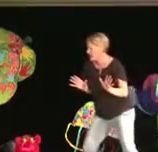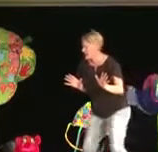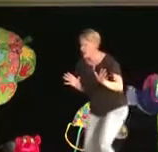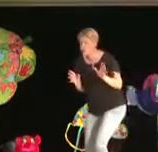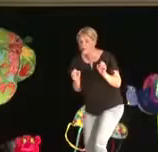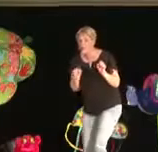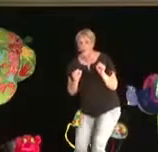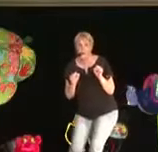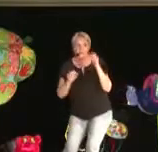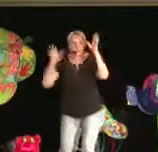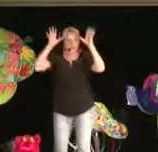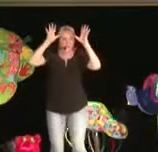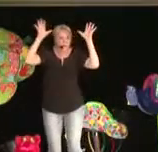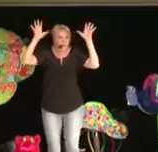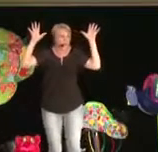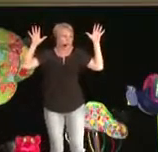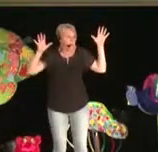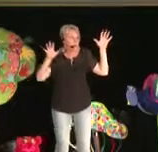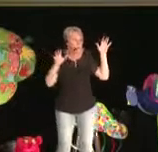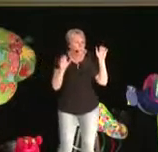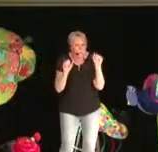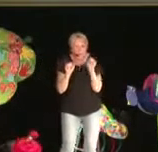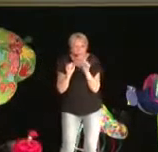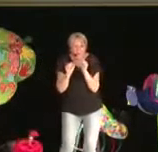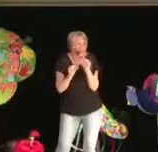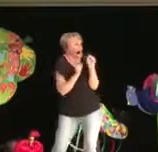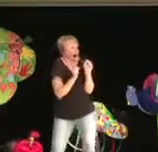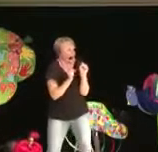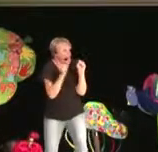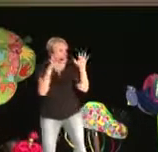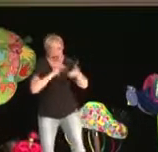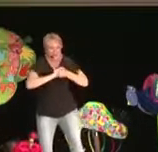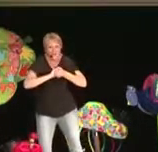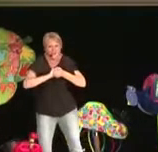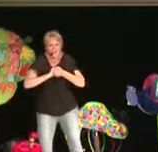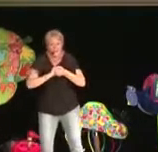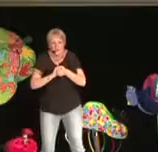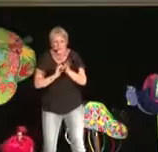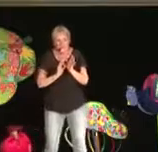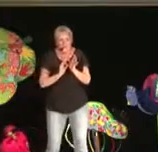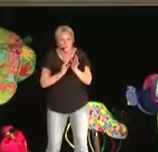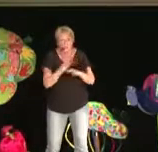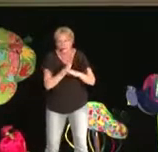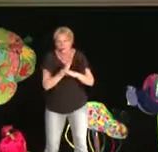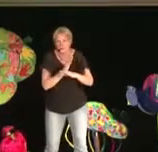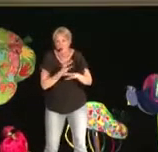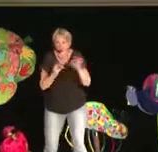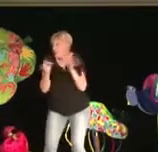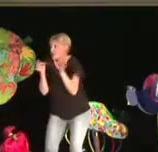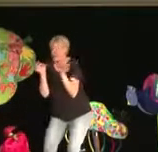là, le cerf s'approche de la porte, il regarde ses amis. Il lui dit, vous êtes prêts? Oui, oui, oui,